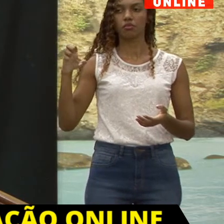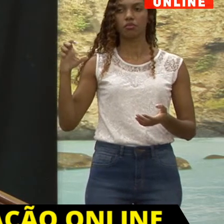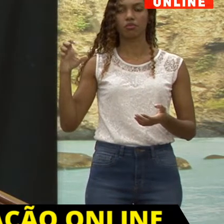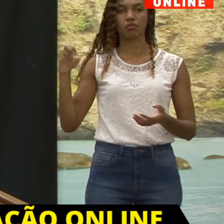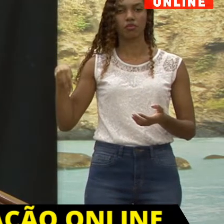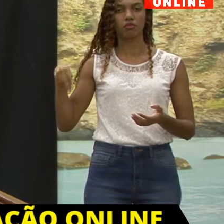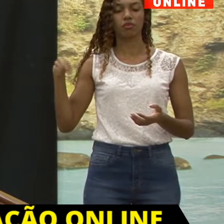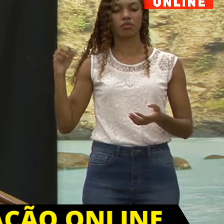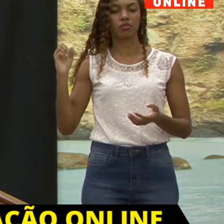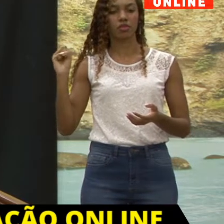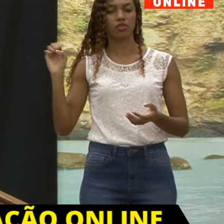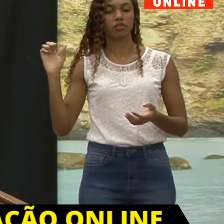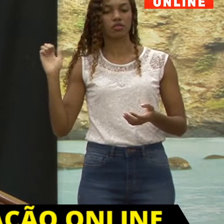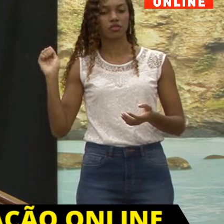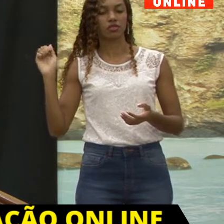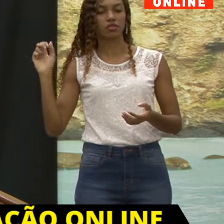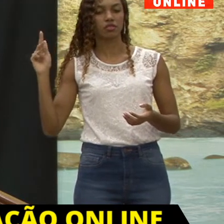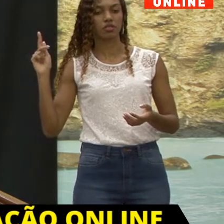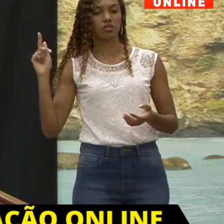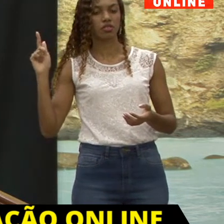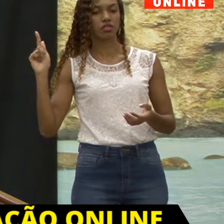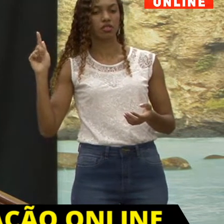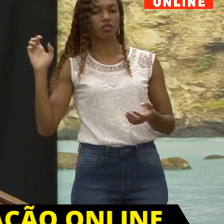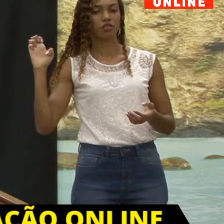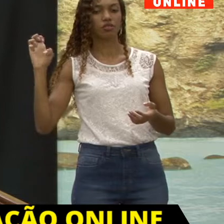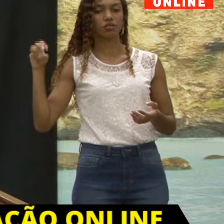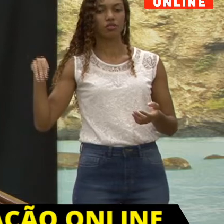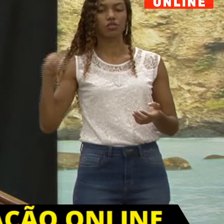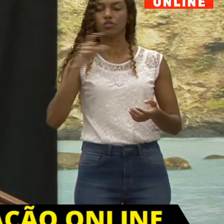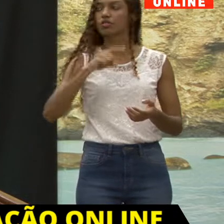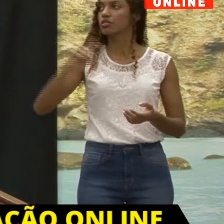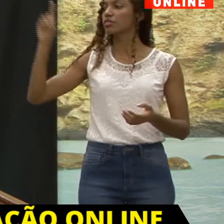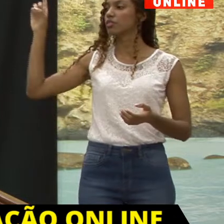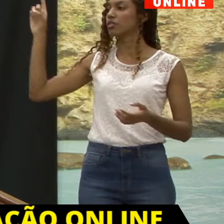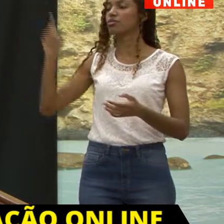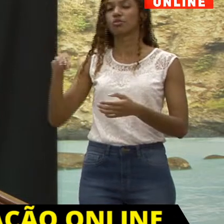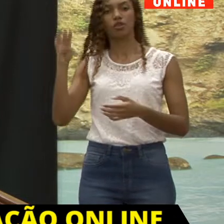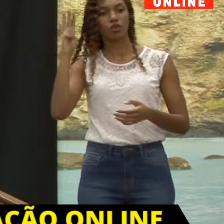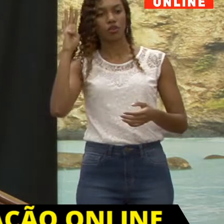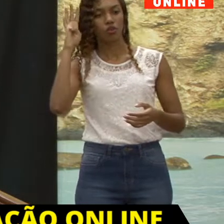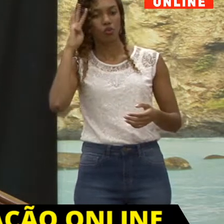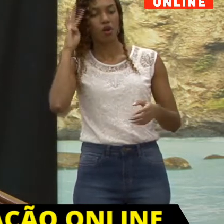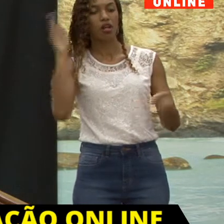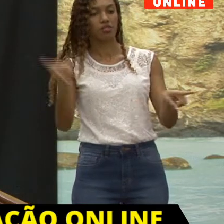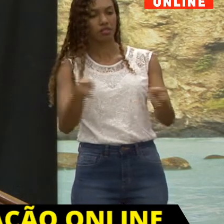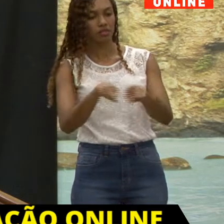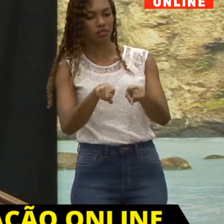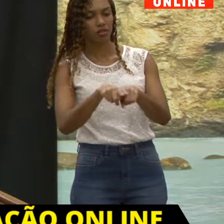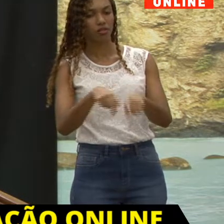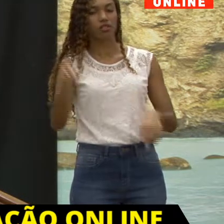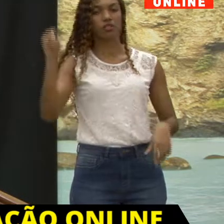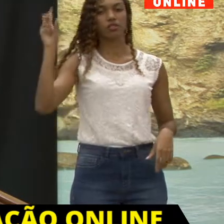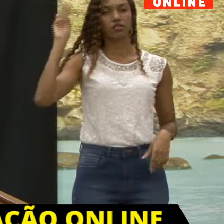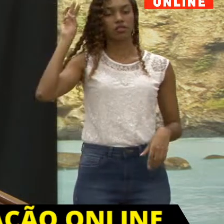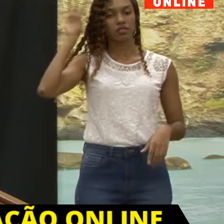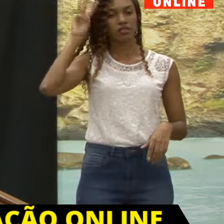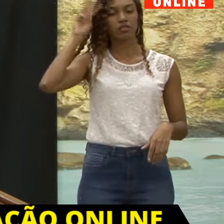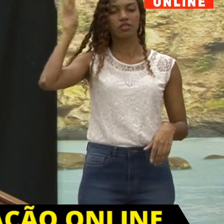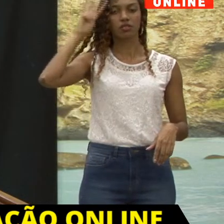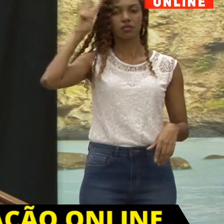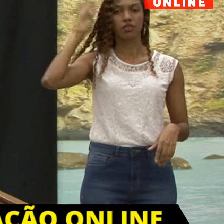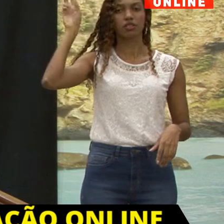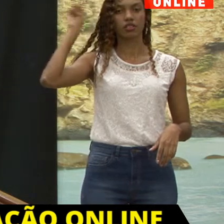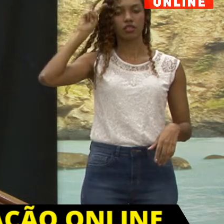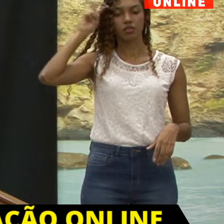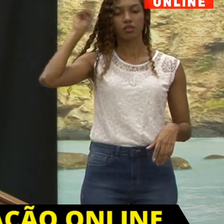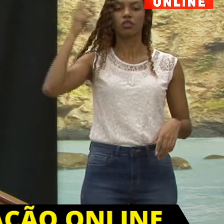também live aqui. Na quarta-feira vamos ter live. Então, terça, quarta, quinta, e vamos em